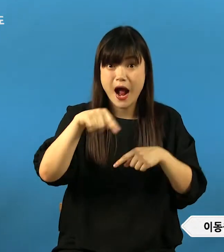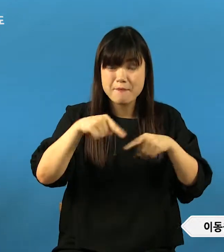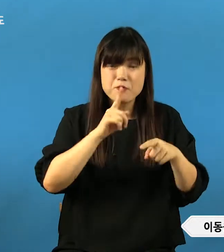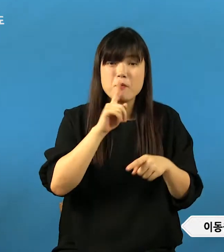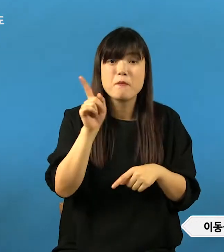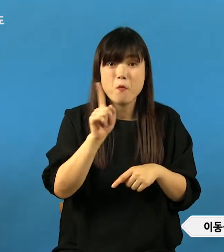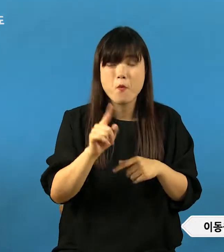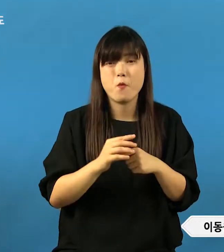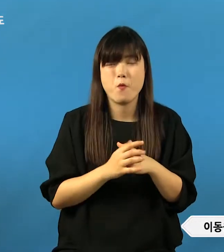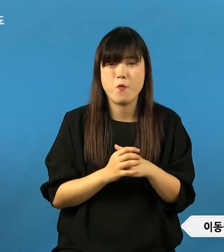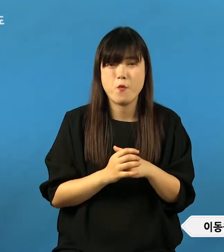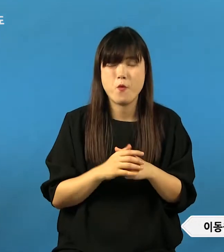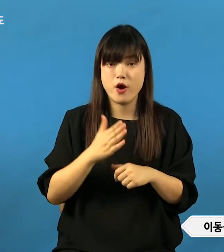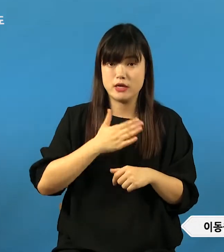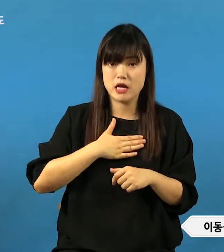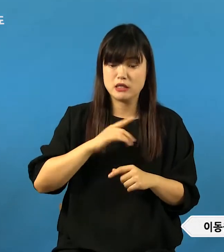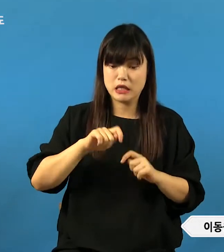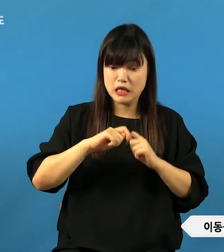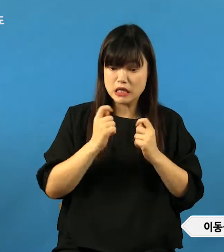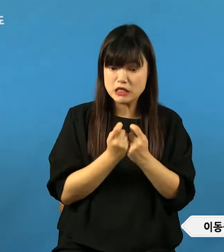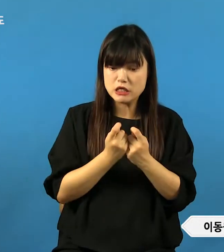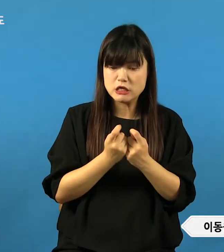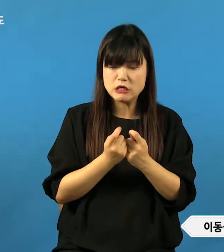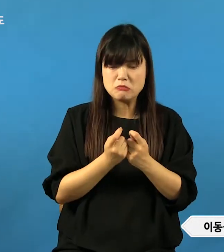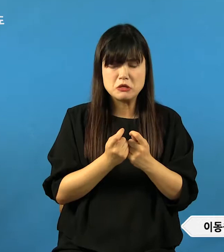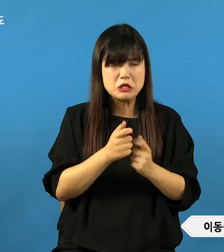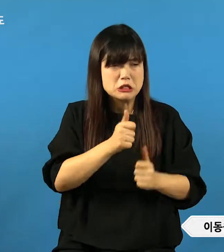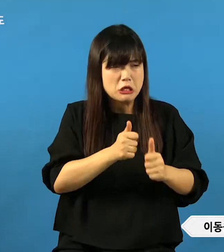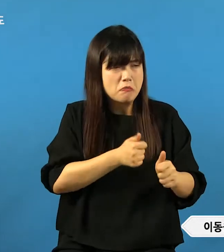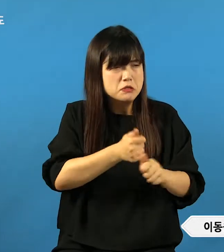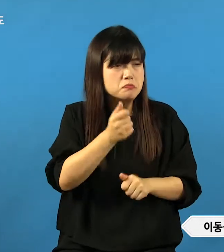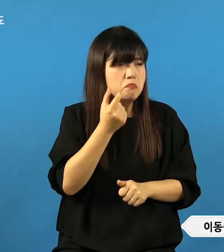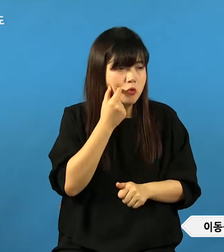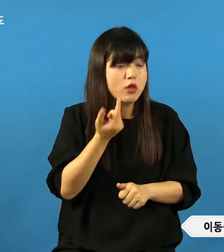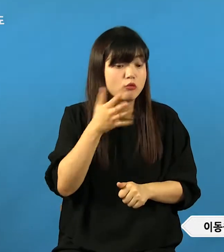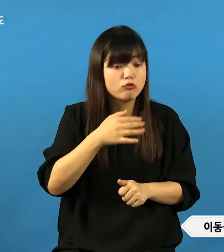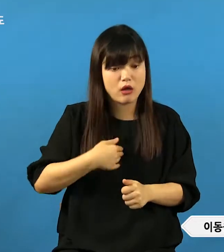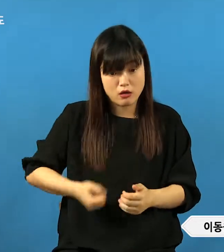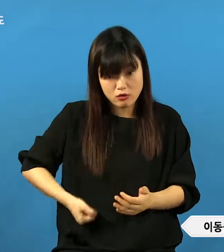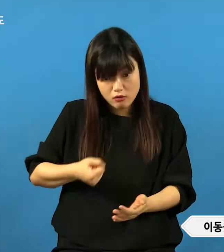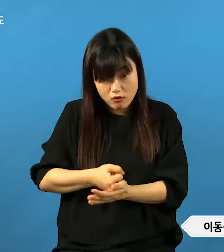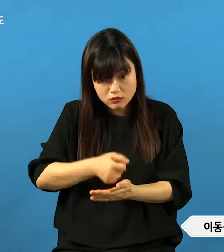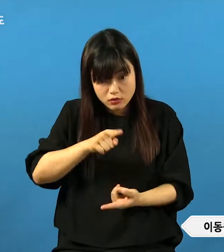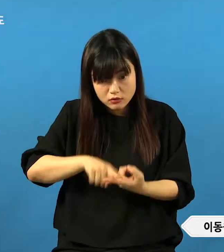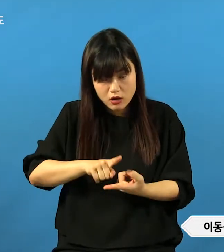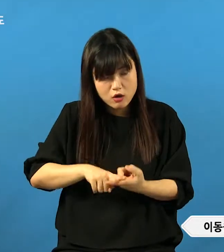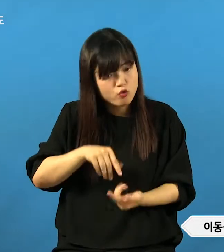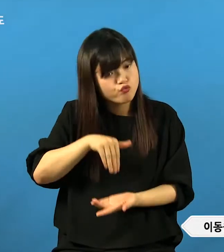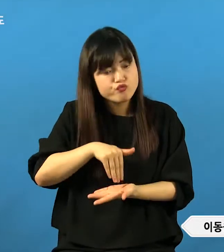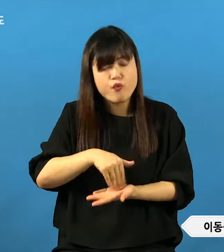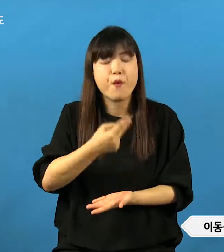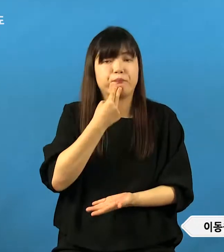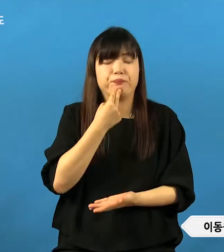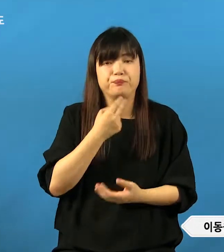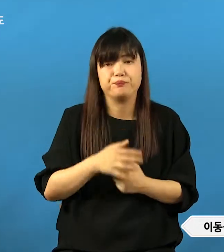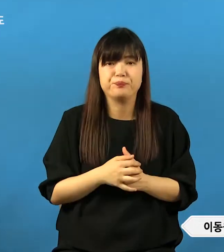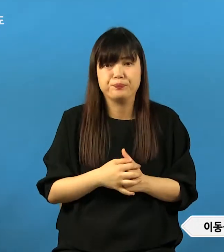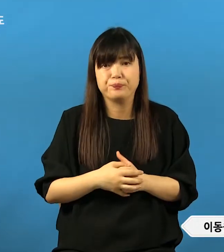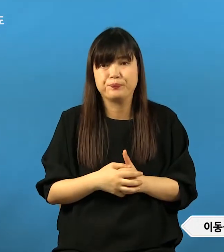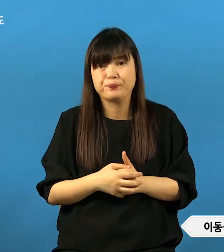덧붙였습니다. 나는 내 팀이 우승하지 못했어도 내 결정을 결코 후회하지 않았을 것이요.